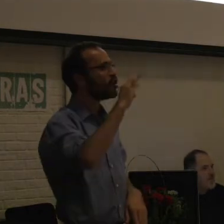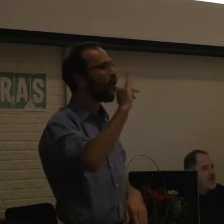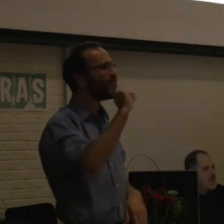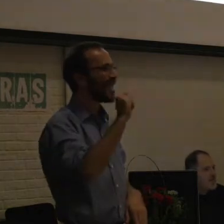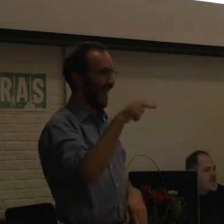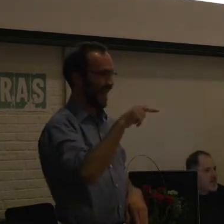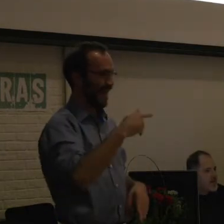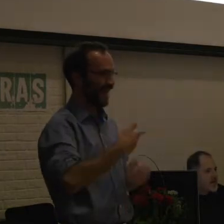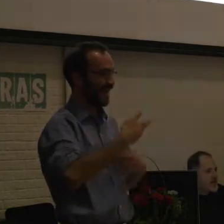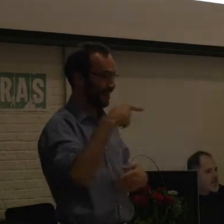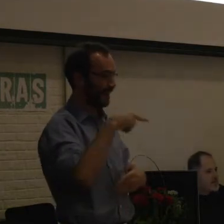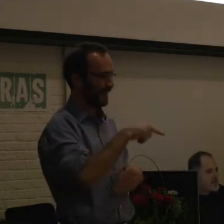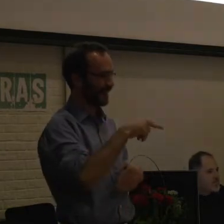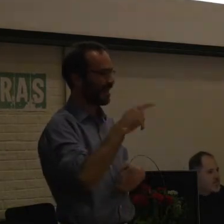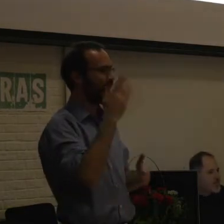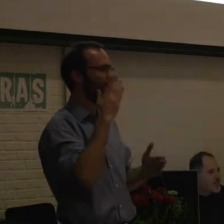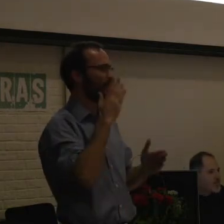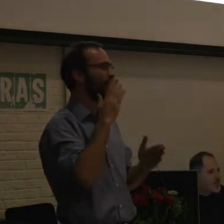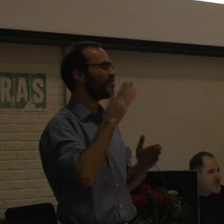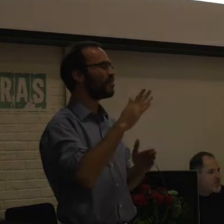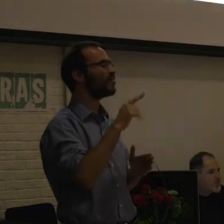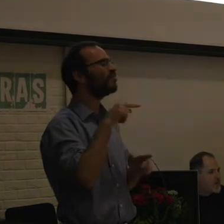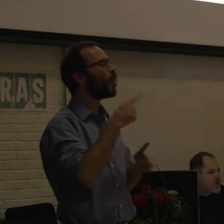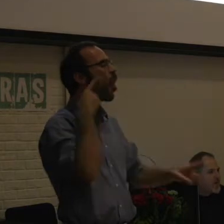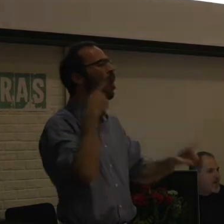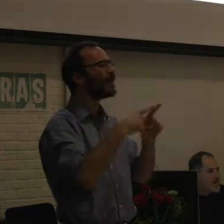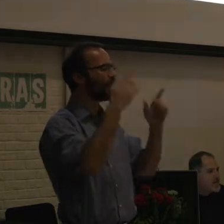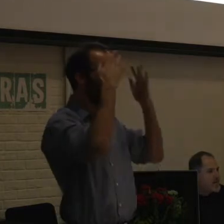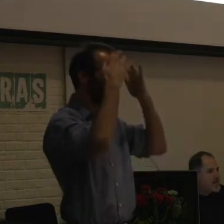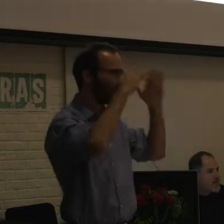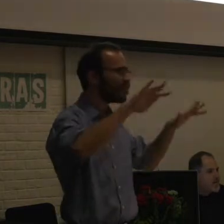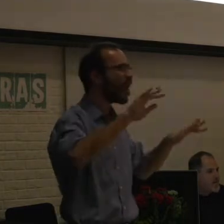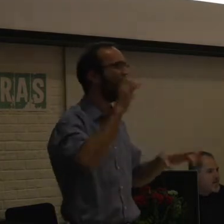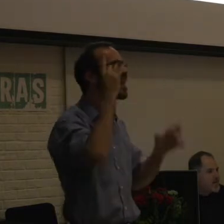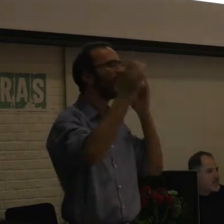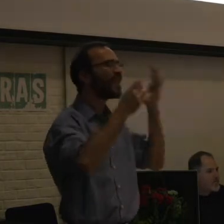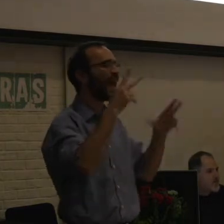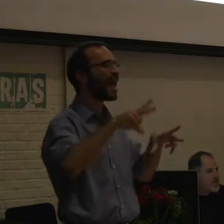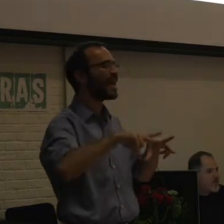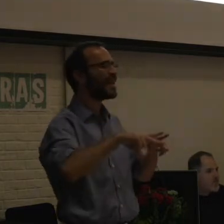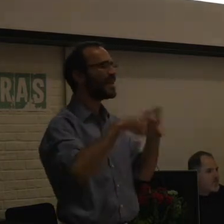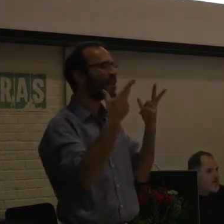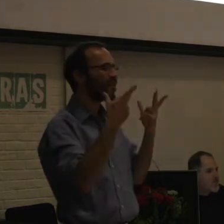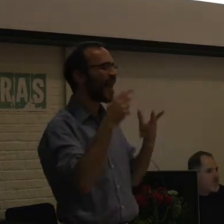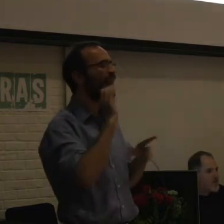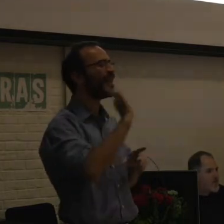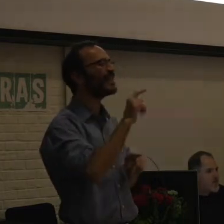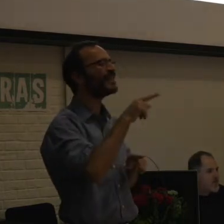Esta revista, su cometido era difundir las ideas de la sociedad teosófica fundada por Madame